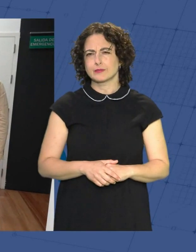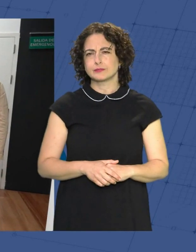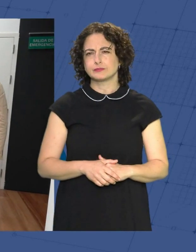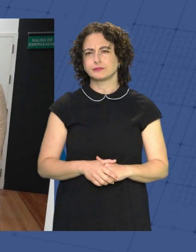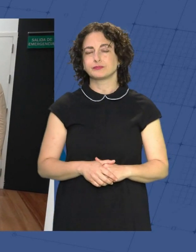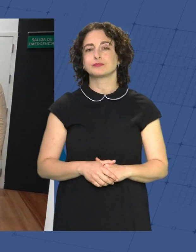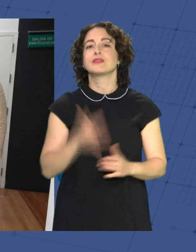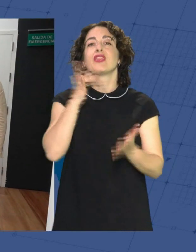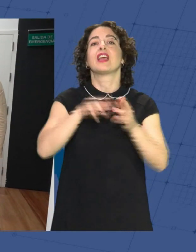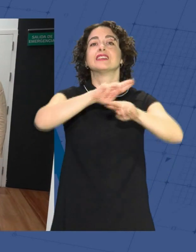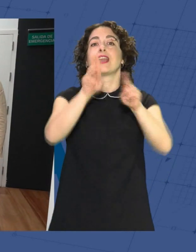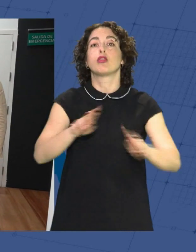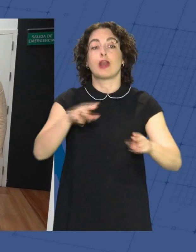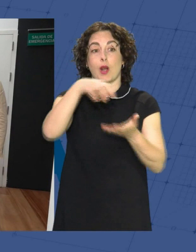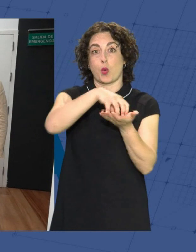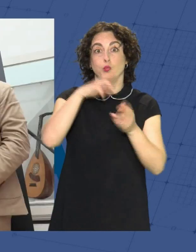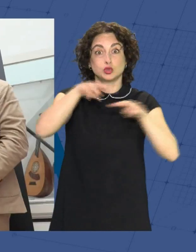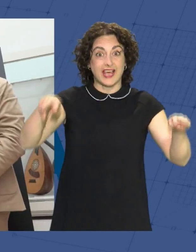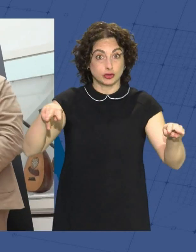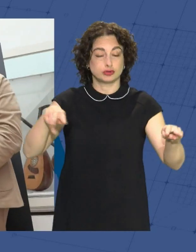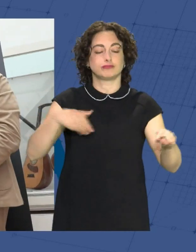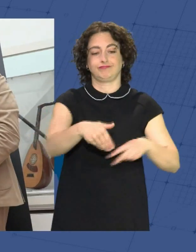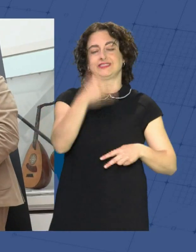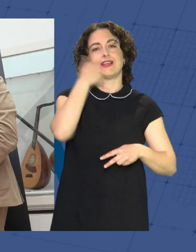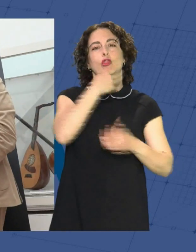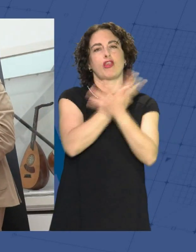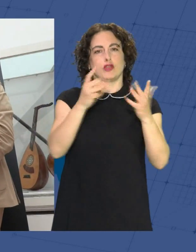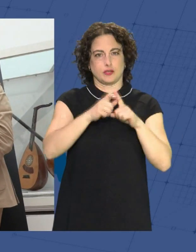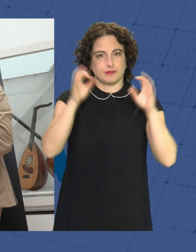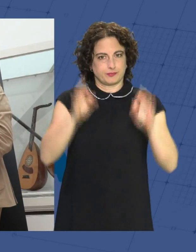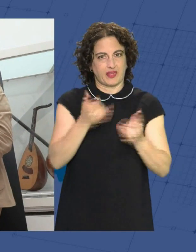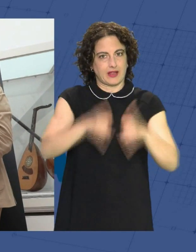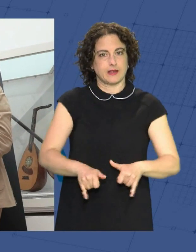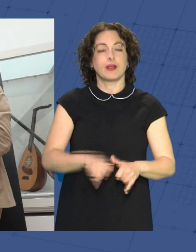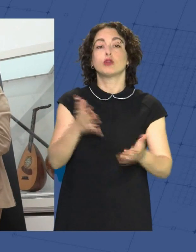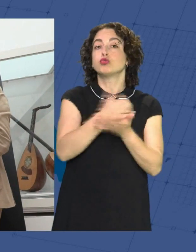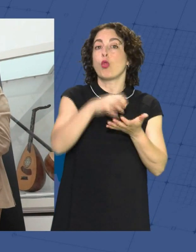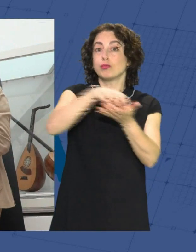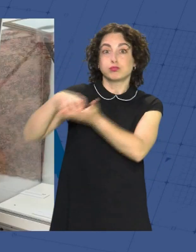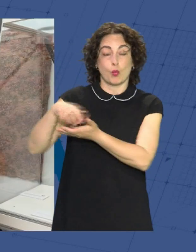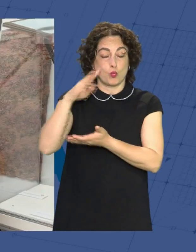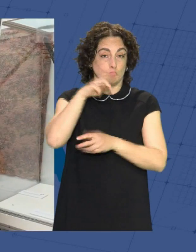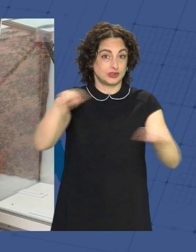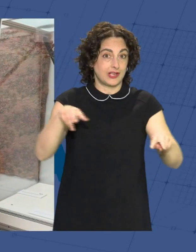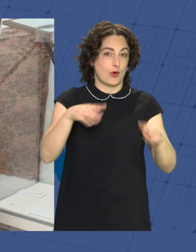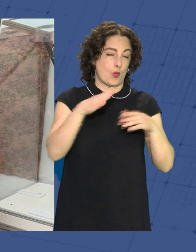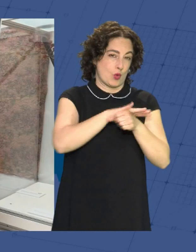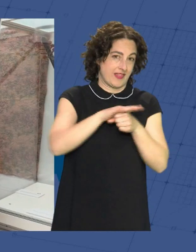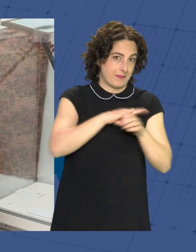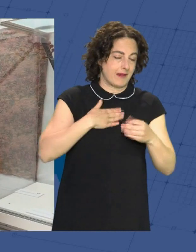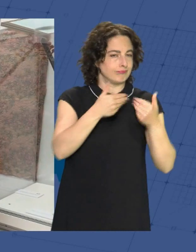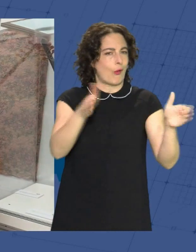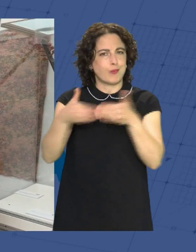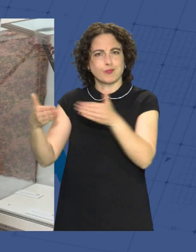El Día Internacional de los Museos se celebra este sábado 18 de mayo y todos los museos municipales tendrán sus puertas abiertas